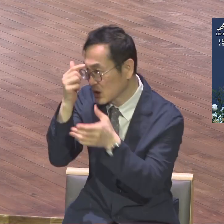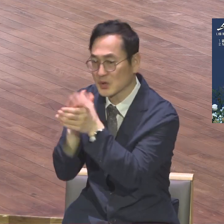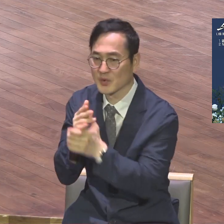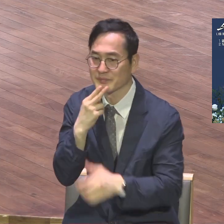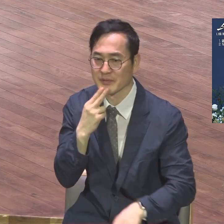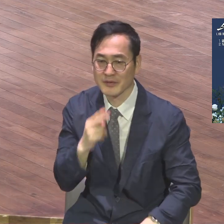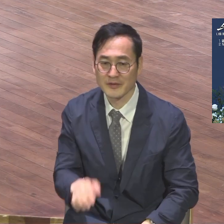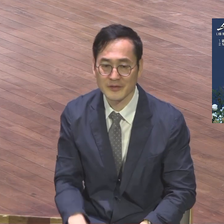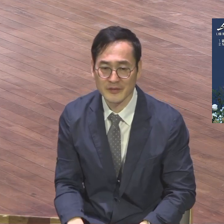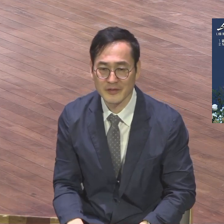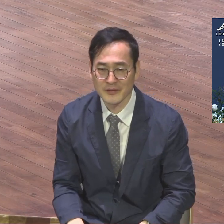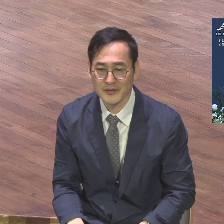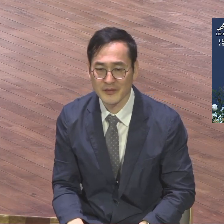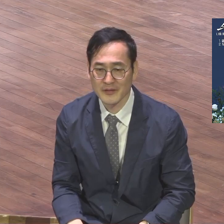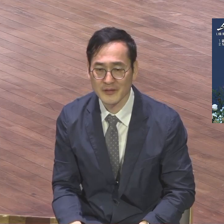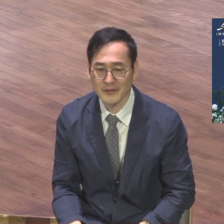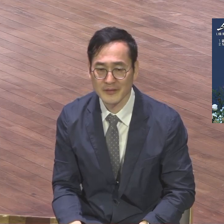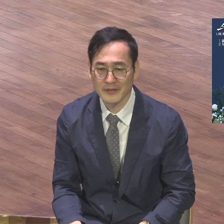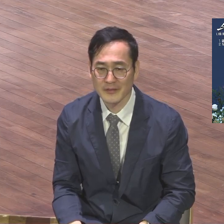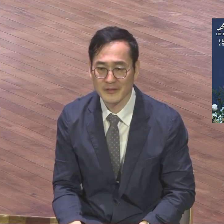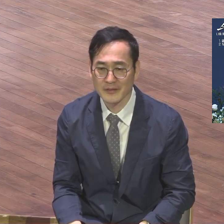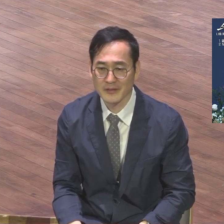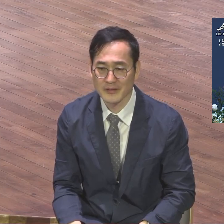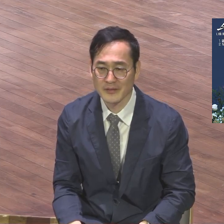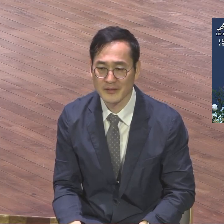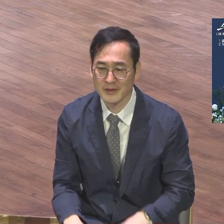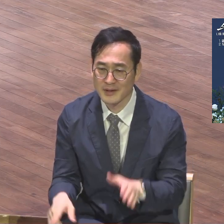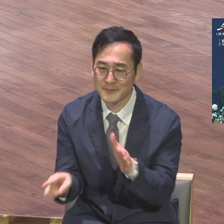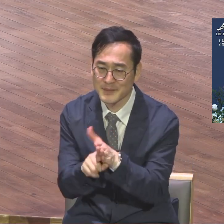다른 거 다 기도는 안 해요. 왜? 안 믿는데 뭐.